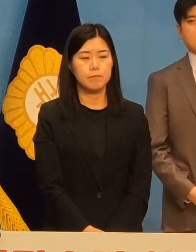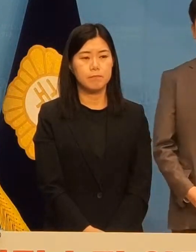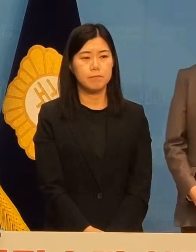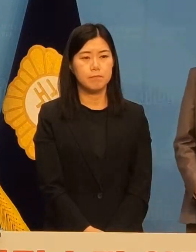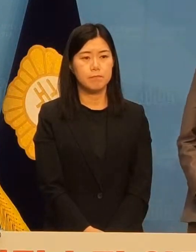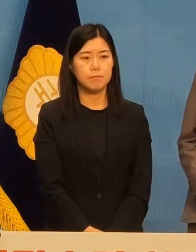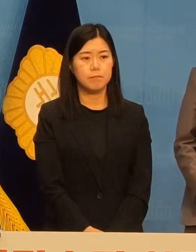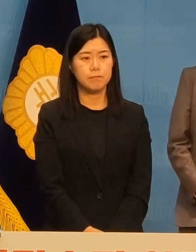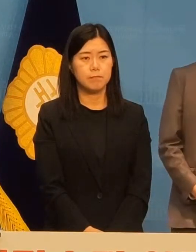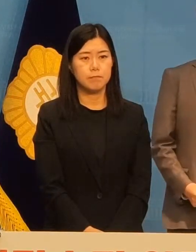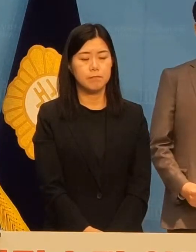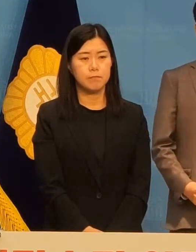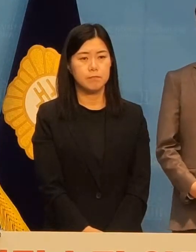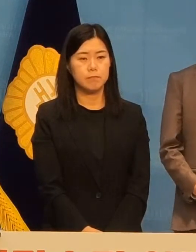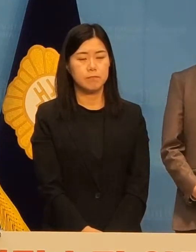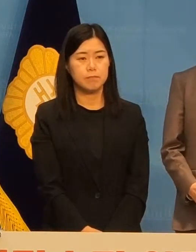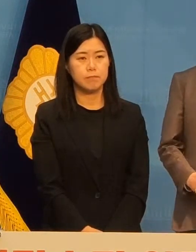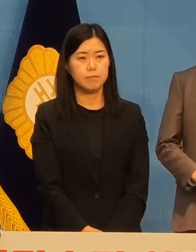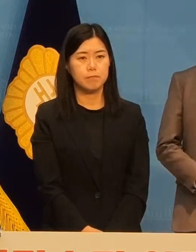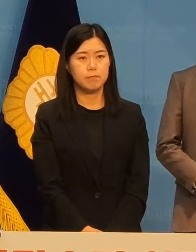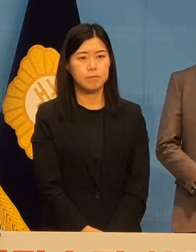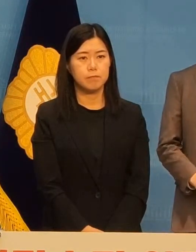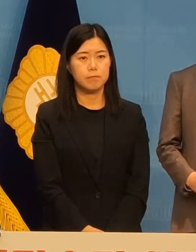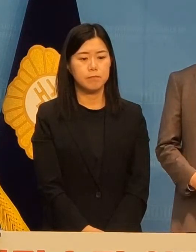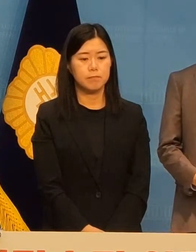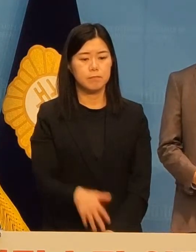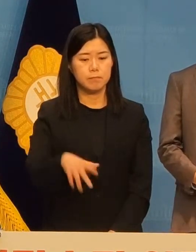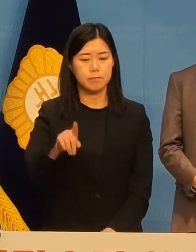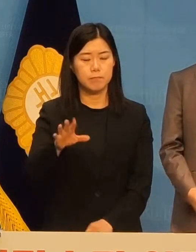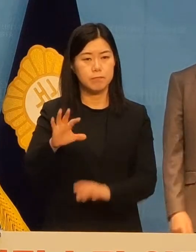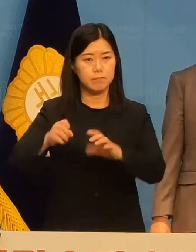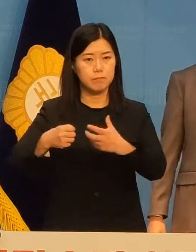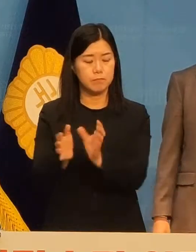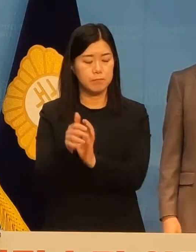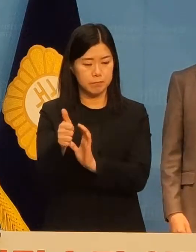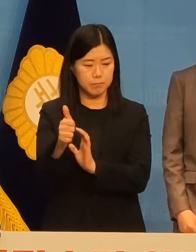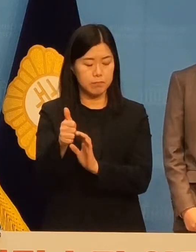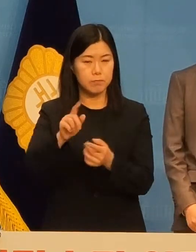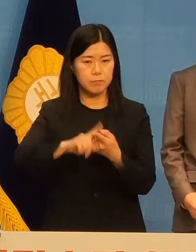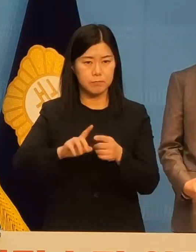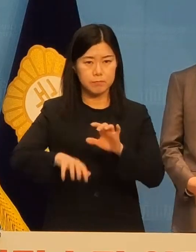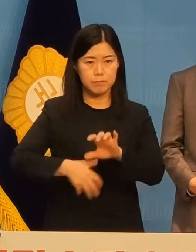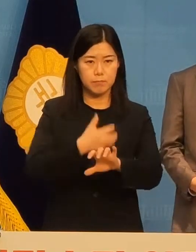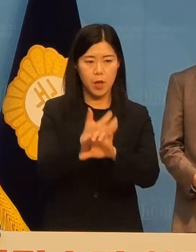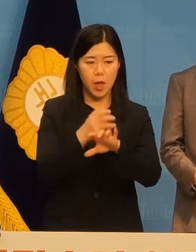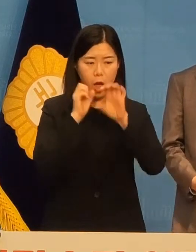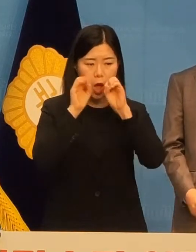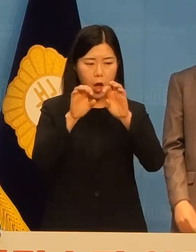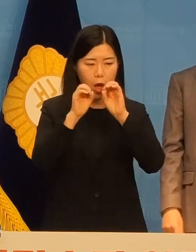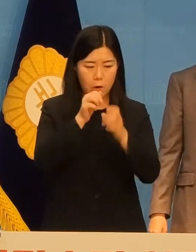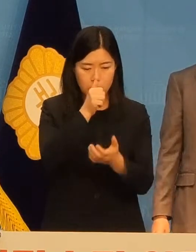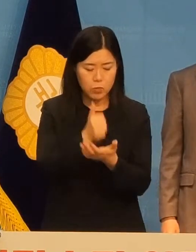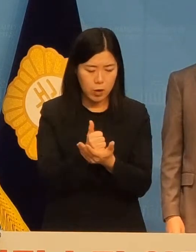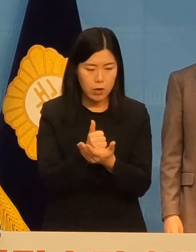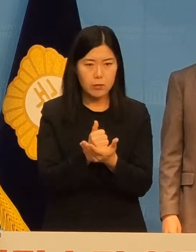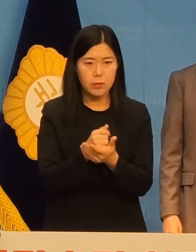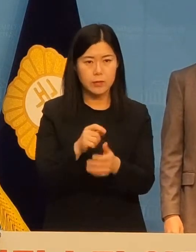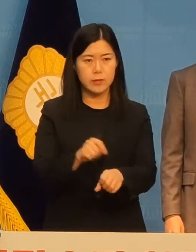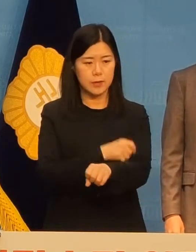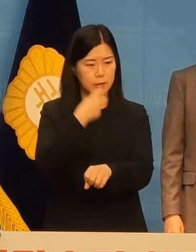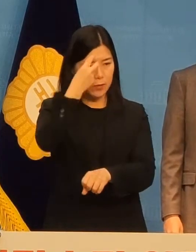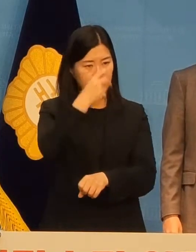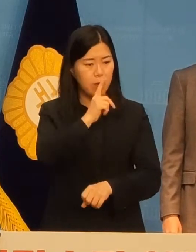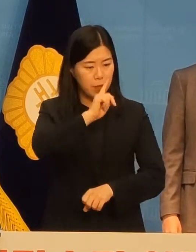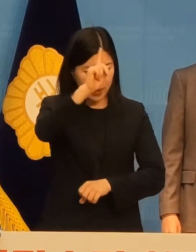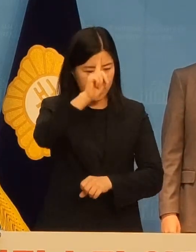네, 이상으로 장동혁 국민의힘 대표에 대한 내란 선전 혐의, 내란 특검